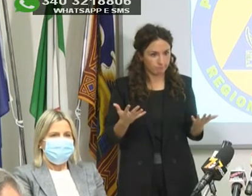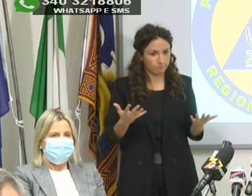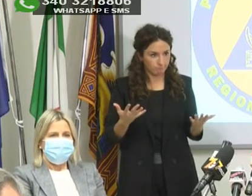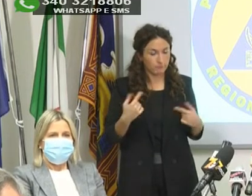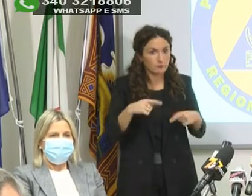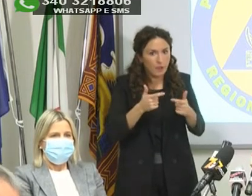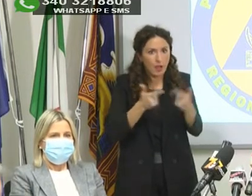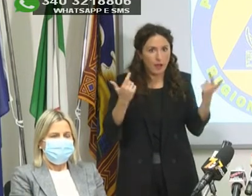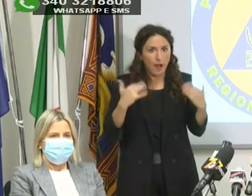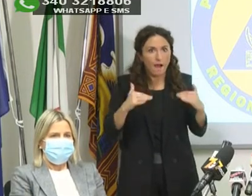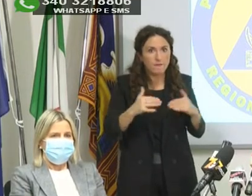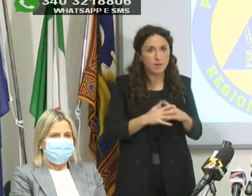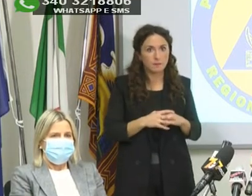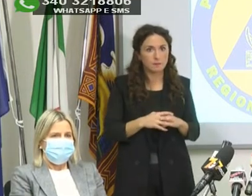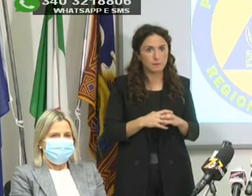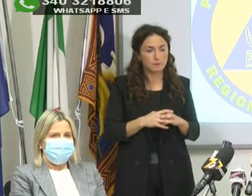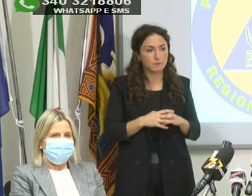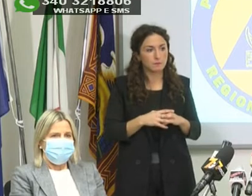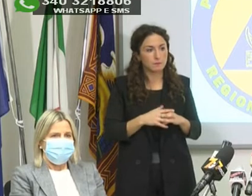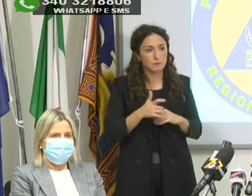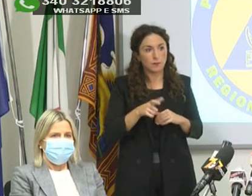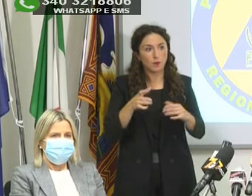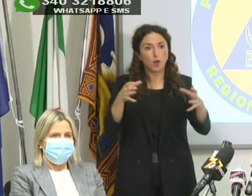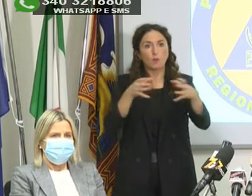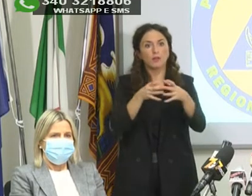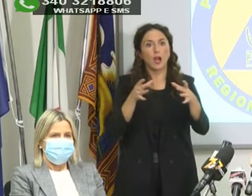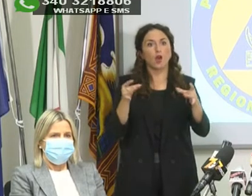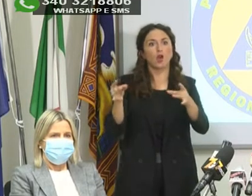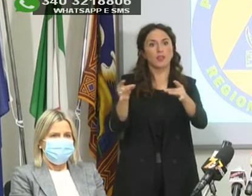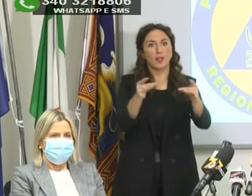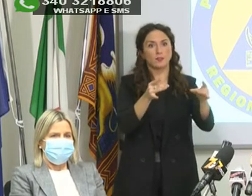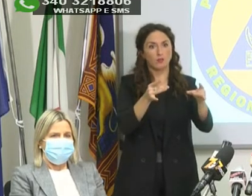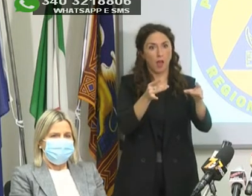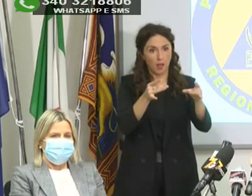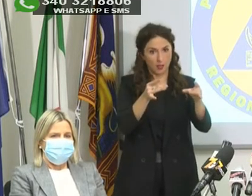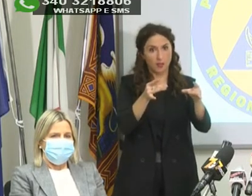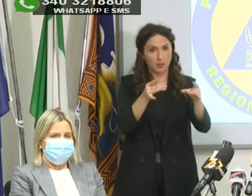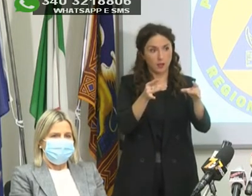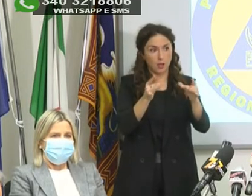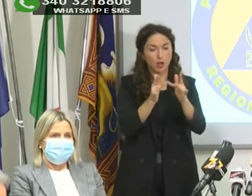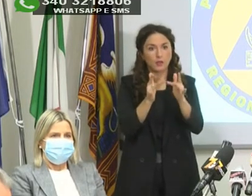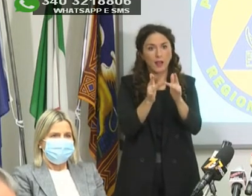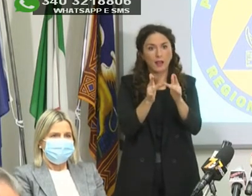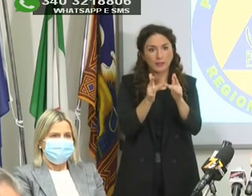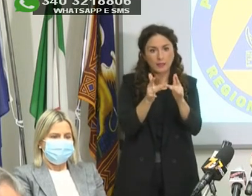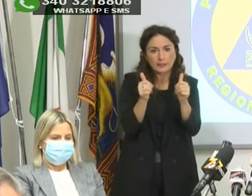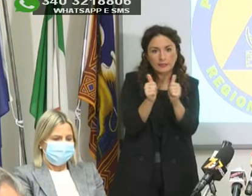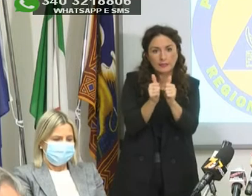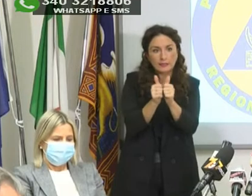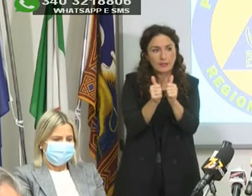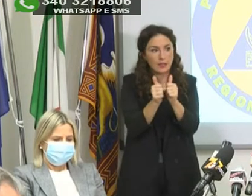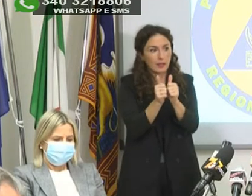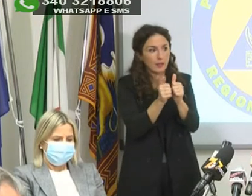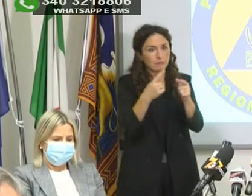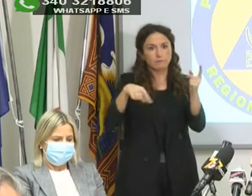è un fatto grave, nel senso che avere una comunità di contagiati o di contatti stretti di contagiati che gira indisturbata e non è